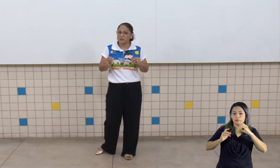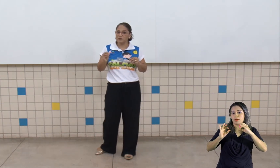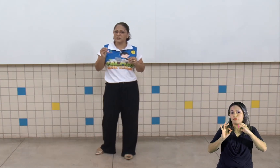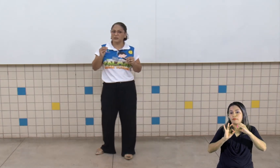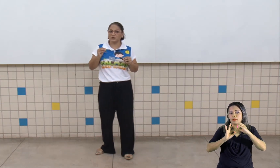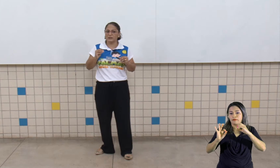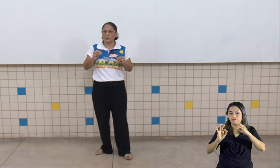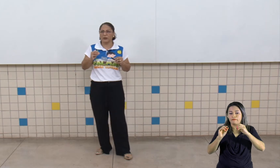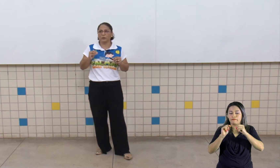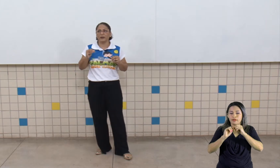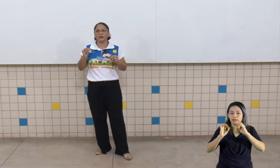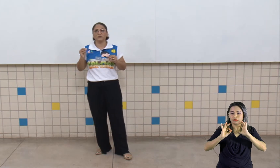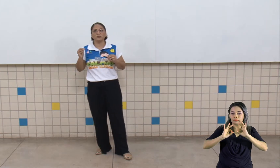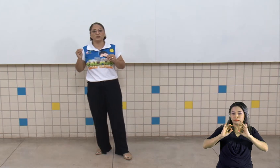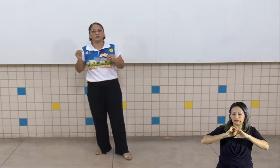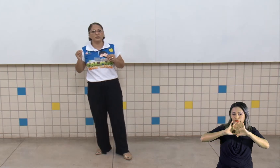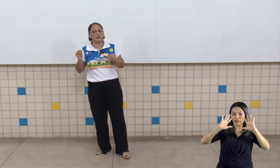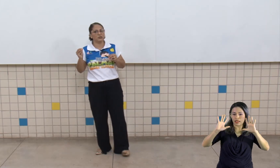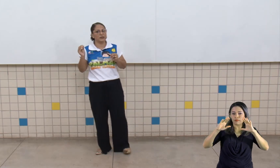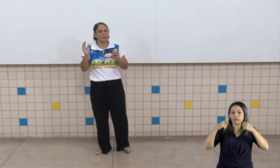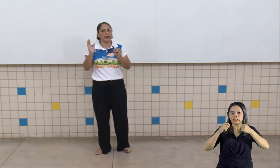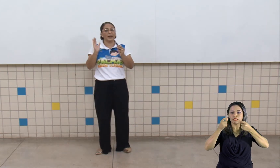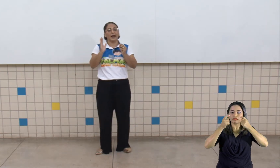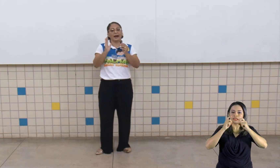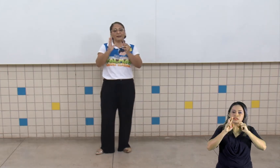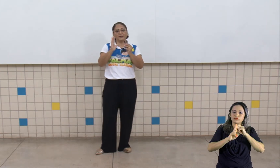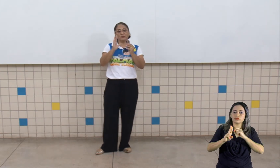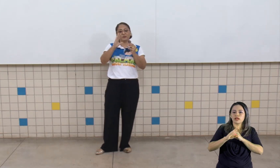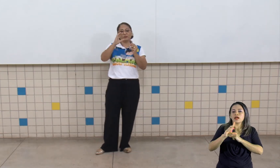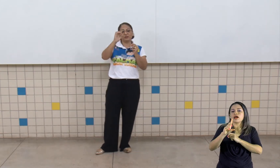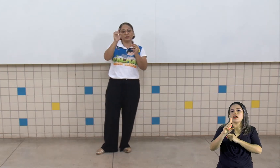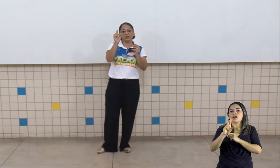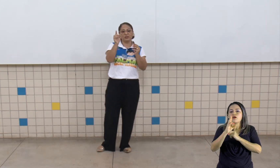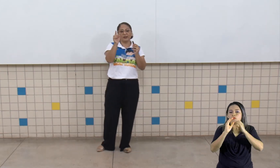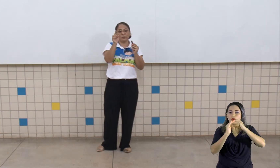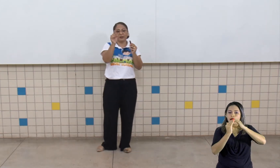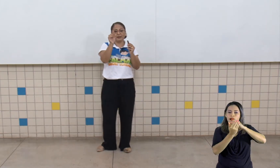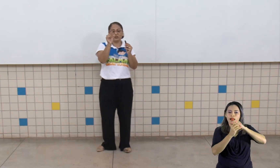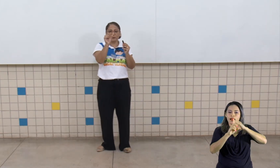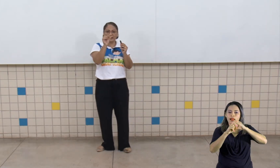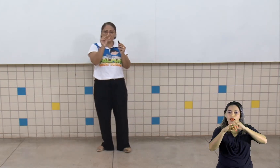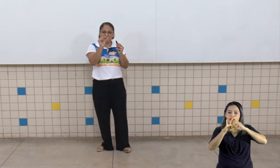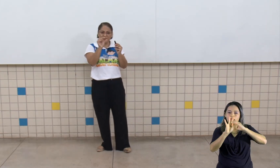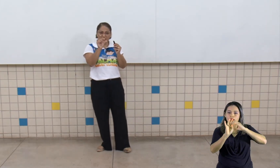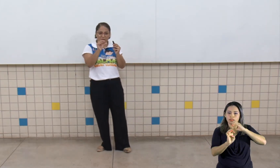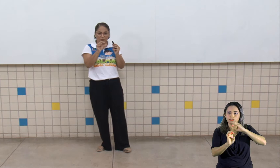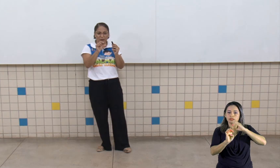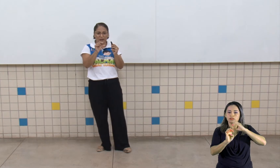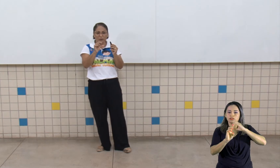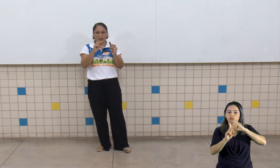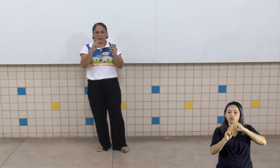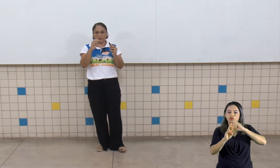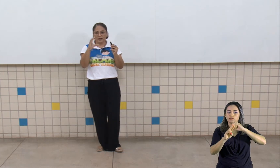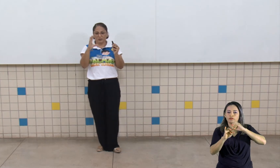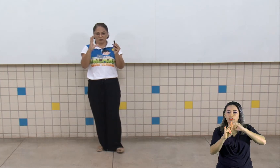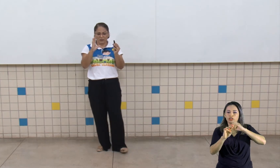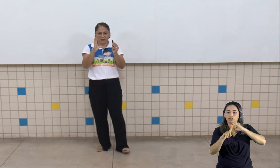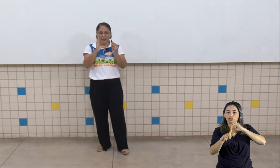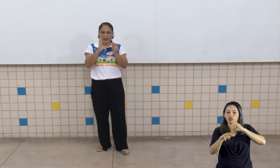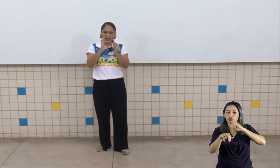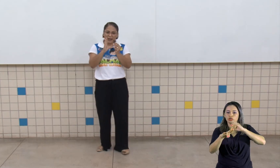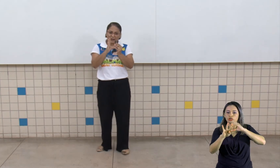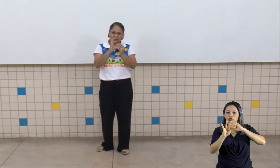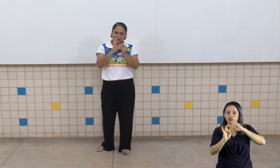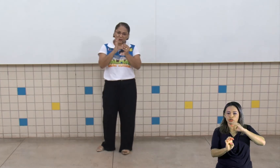temos? Nós vamos ter que usar o quê? Uma lente divergente. Lembra? A lente divergente, ela é uma lente mais espessa no meio e faz com